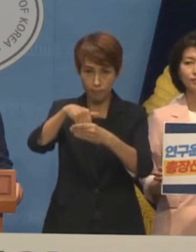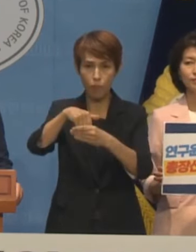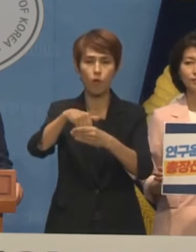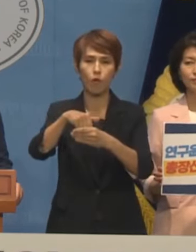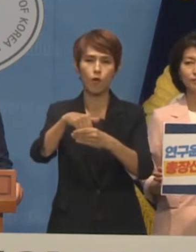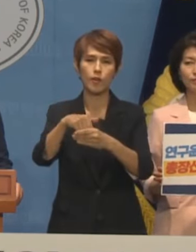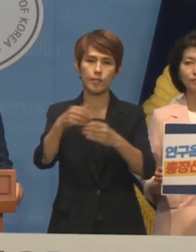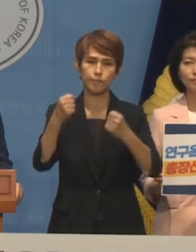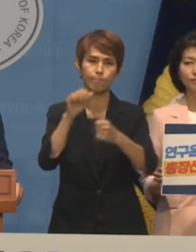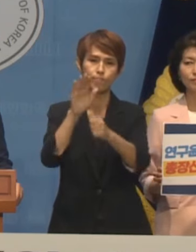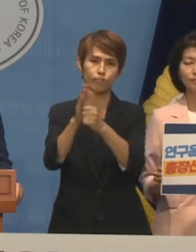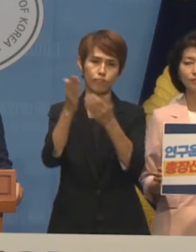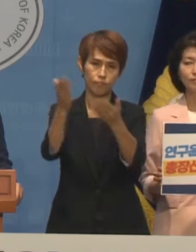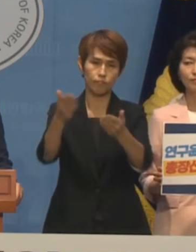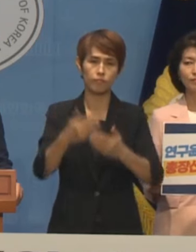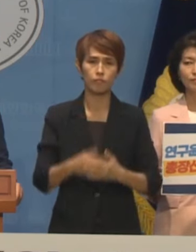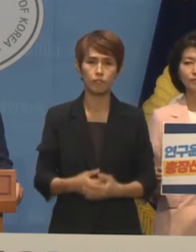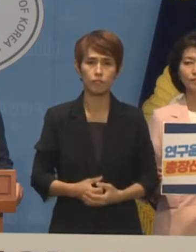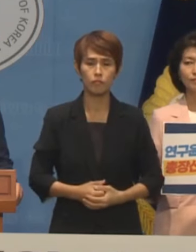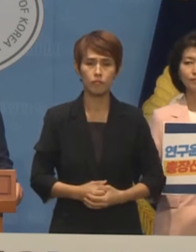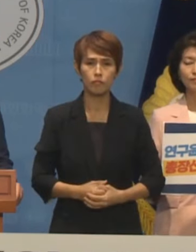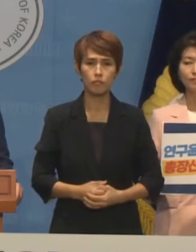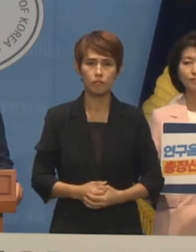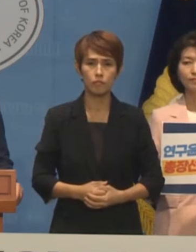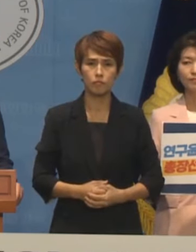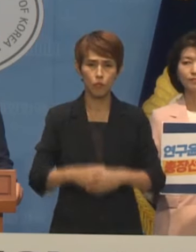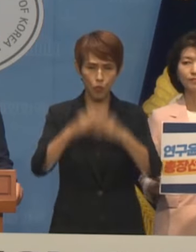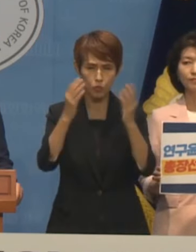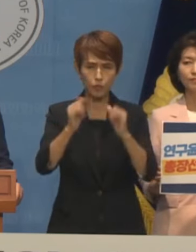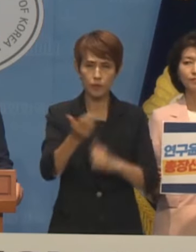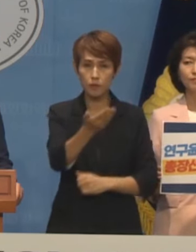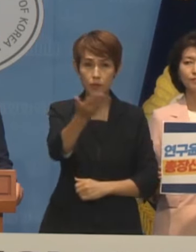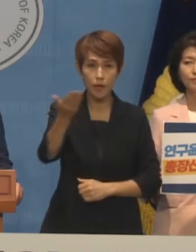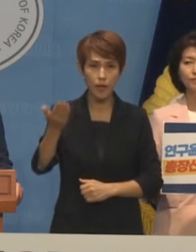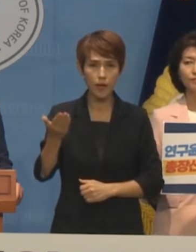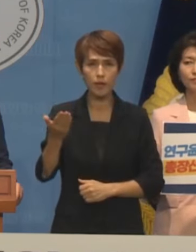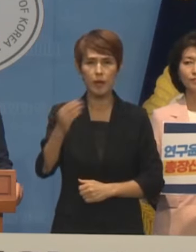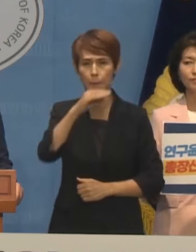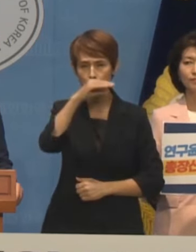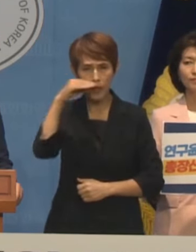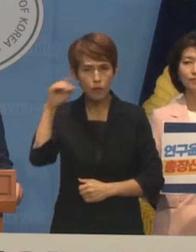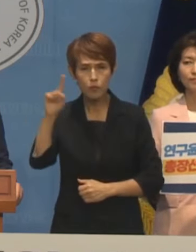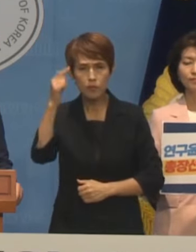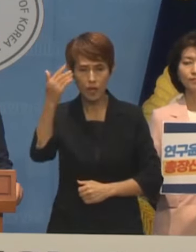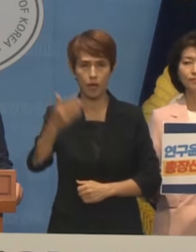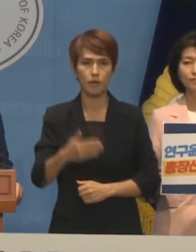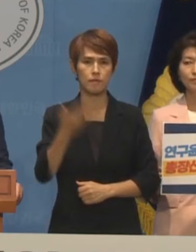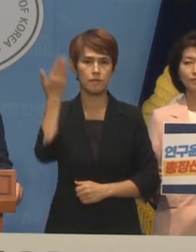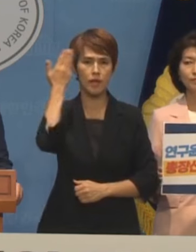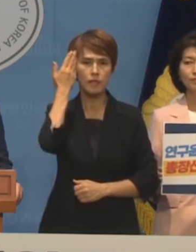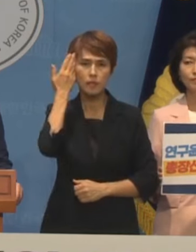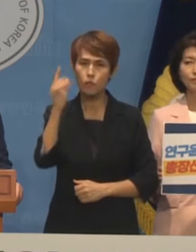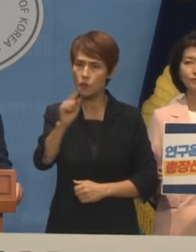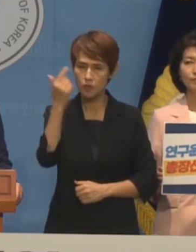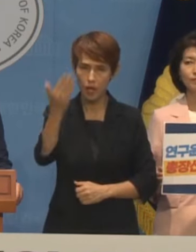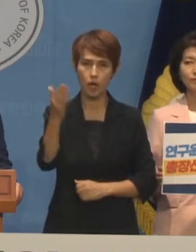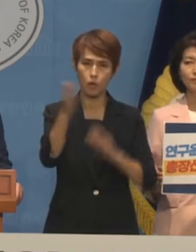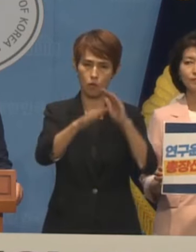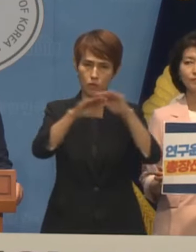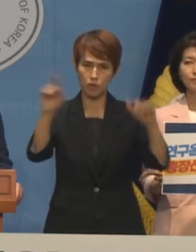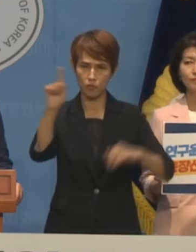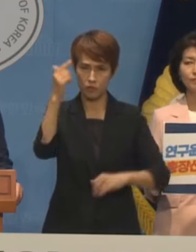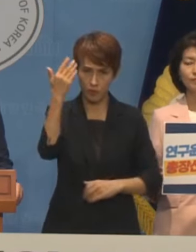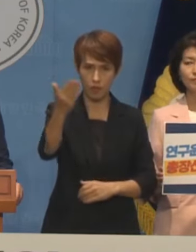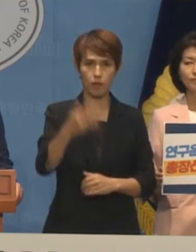적극적인 지지를 아끼지 않는과 동시에 모든 국민들에게 바른 것이 무엇인지, 상식이 무엇인지, 공정이